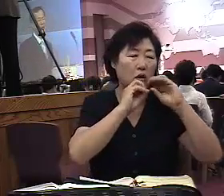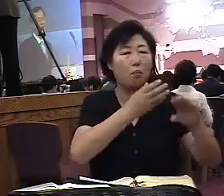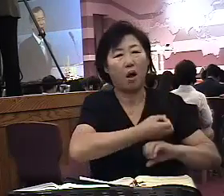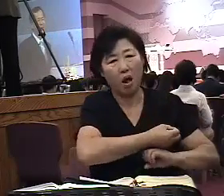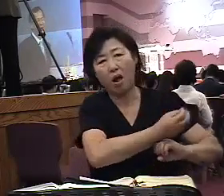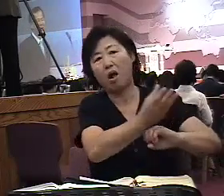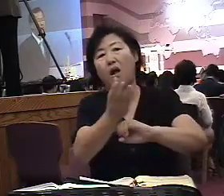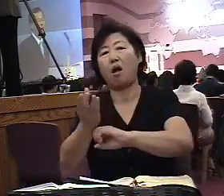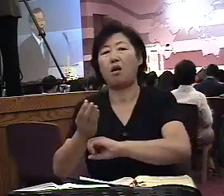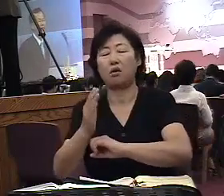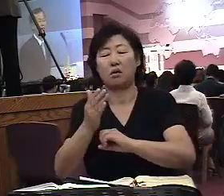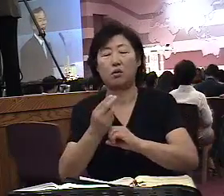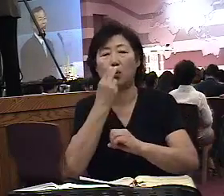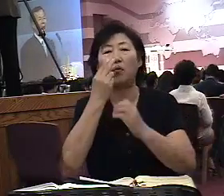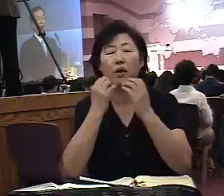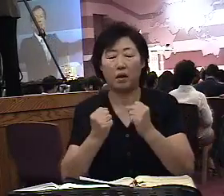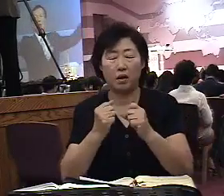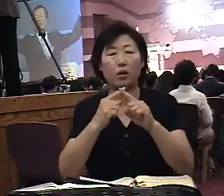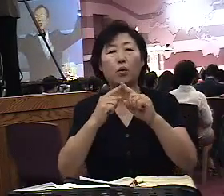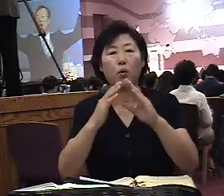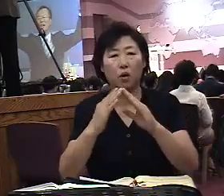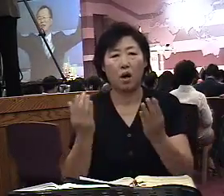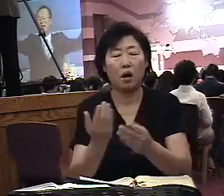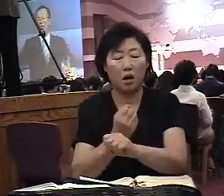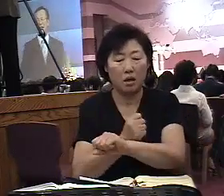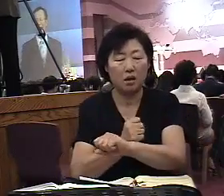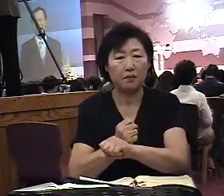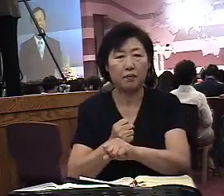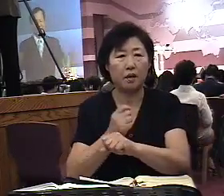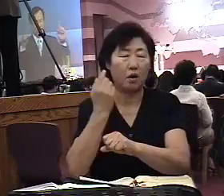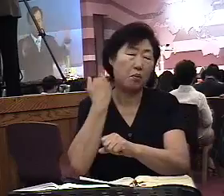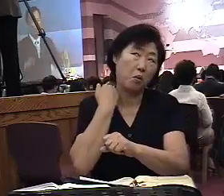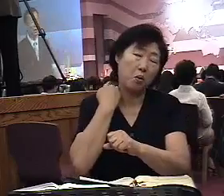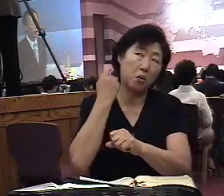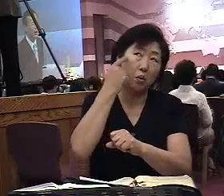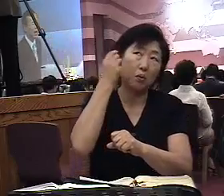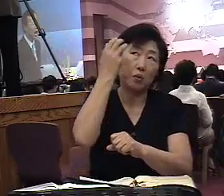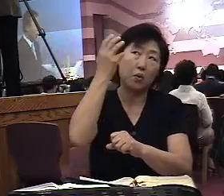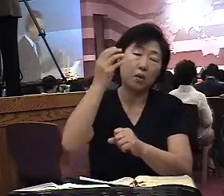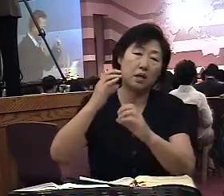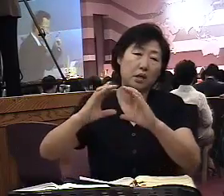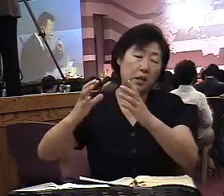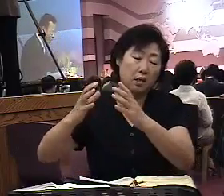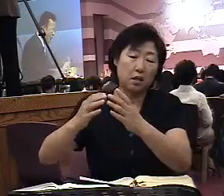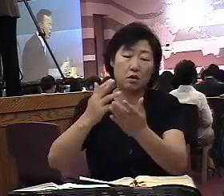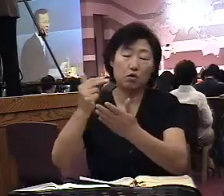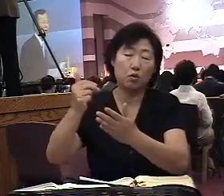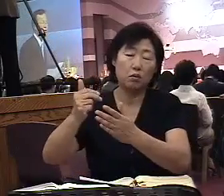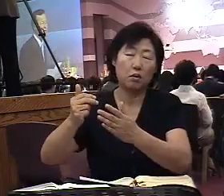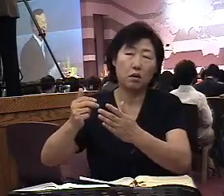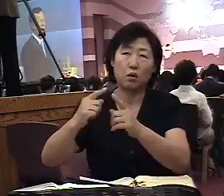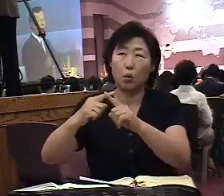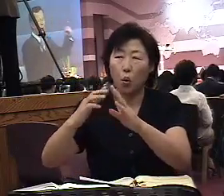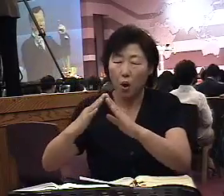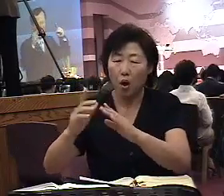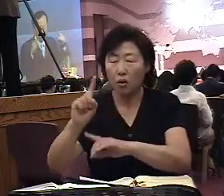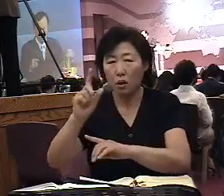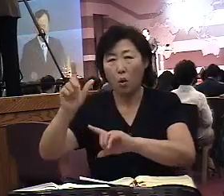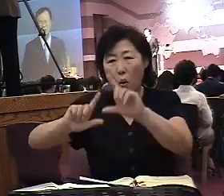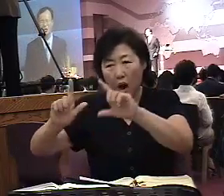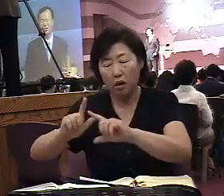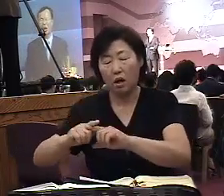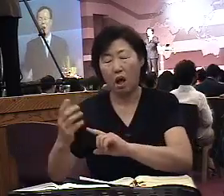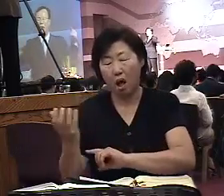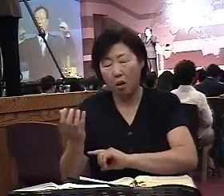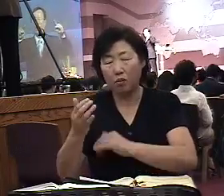이유라는 것이고, 그뿐만이 아니라 안 보이는 영의 세계를 향해 주님의 교회가 어떠한 환경이 되든지 어떠한